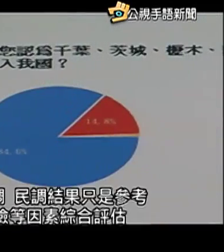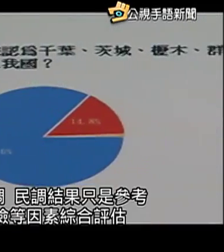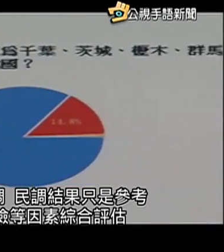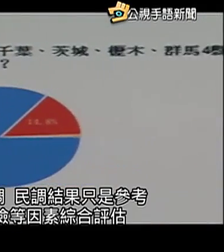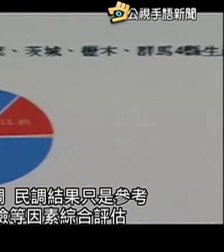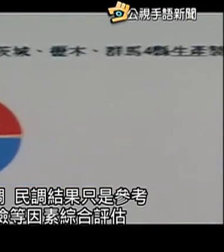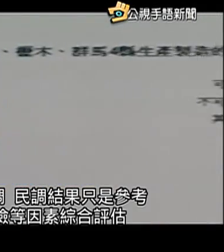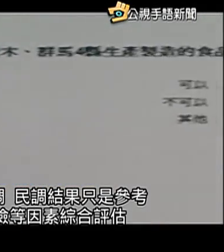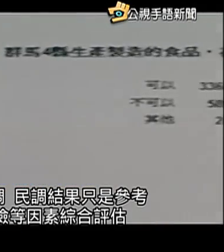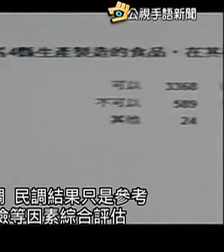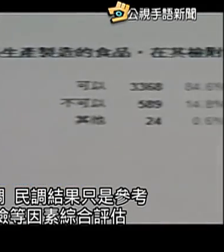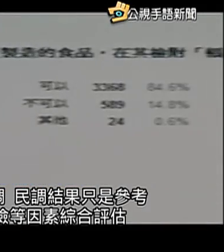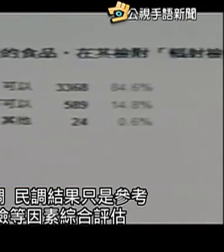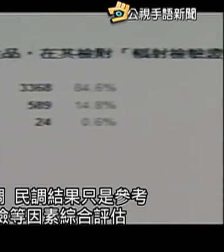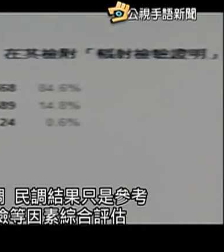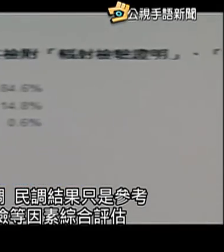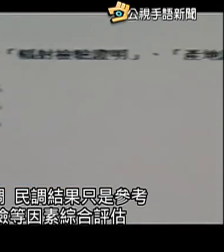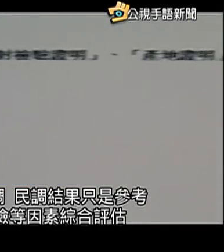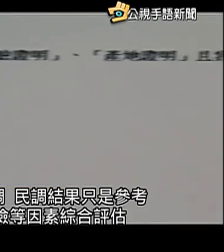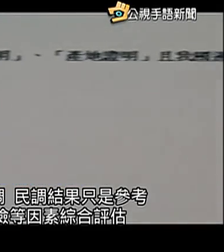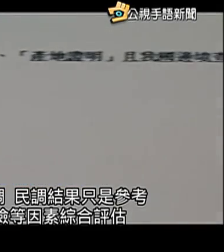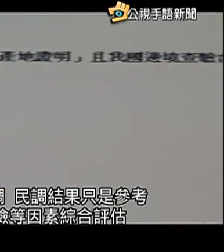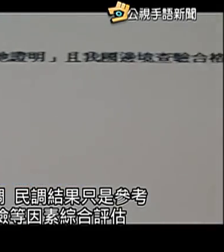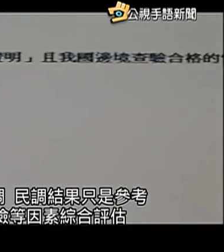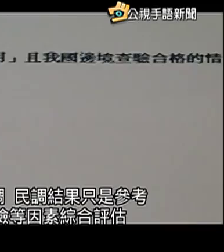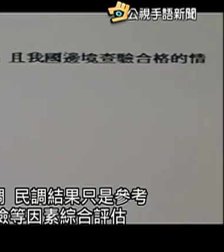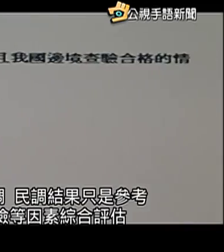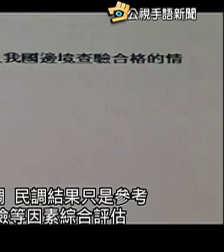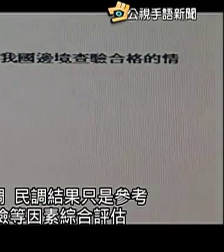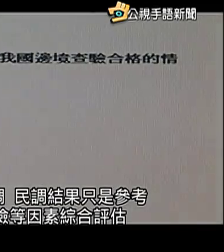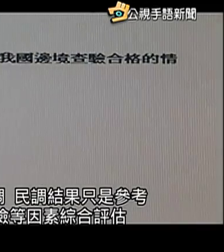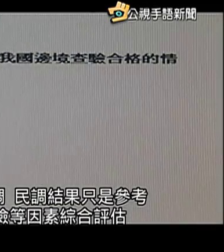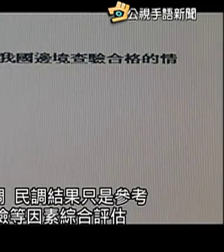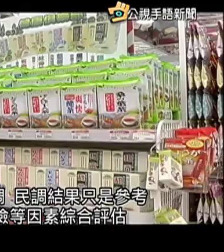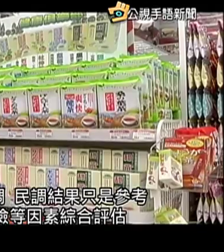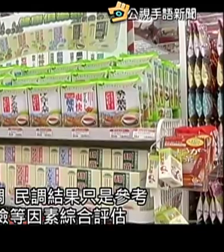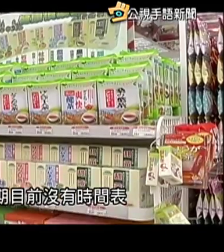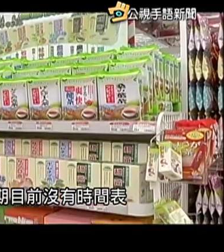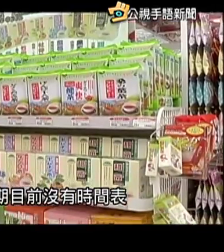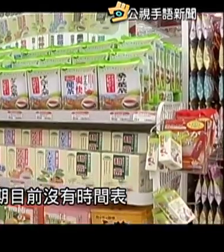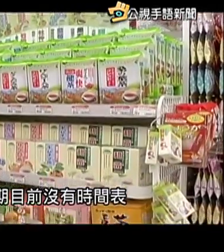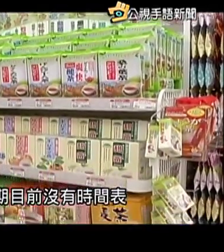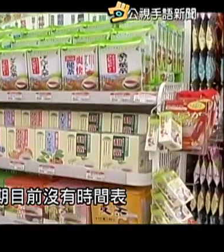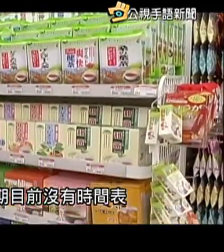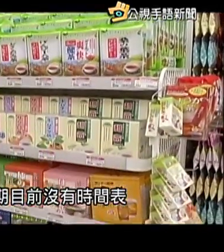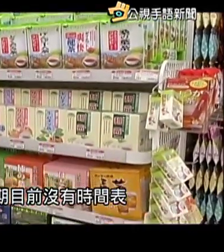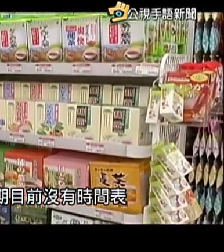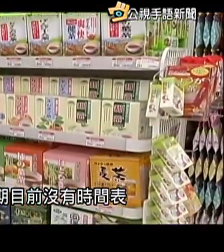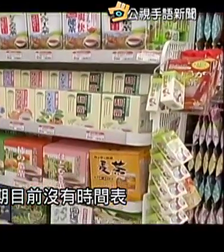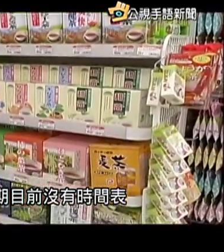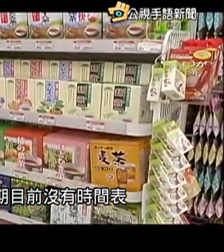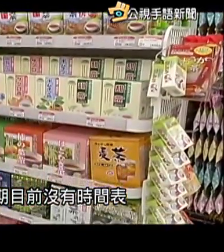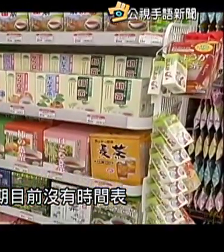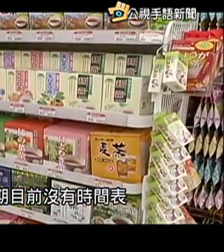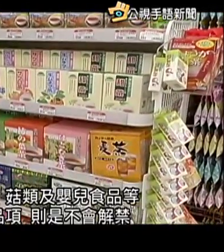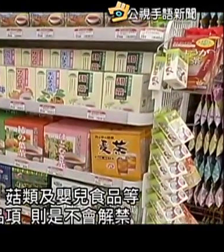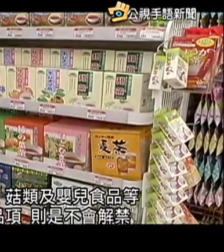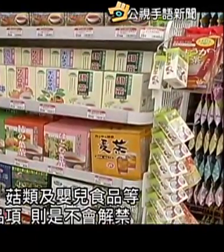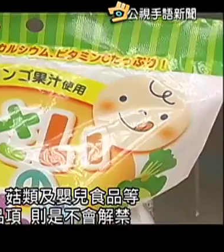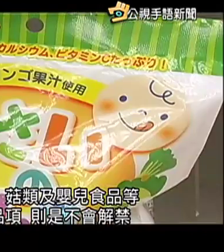调，民调结果只是参考，会就风险等因素综合评估。开放日期目前没有时间表，但是牛奶、菇类及